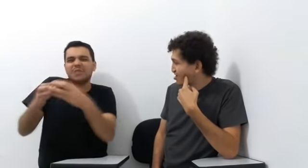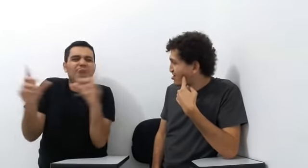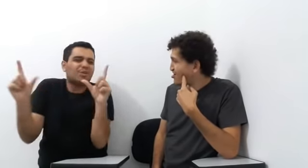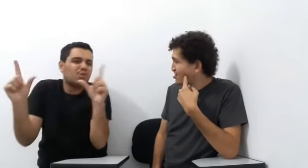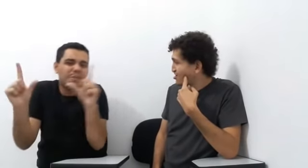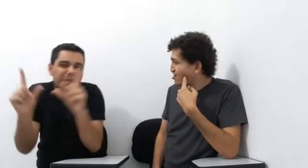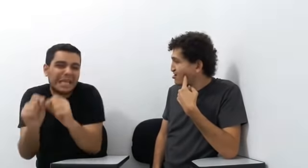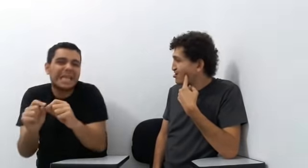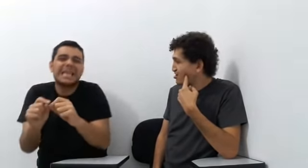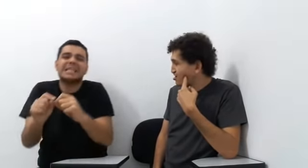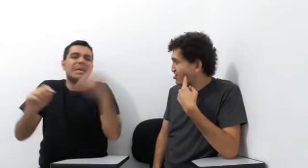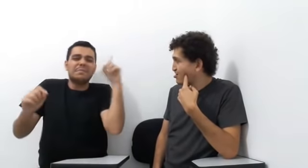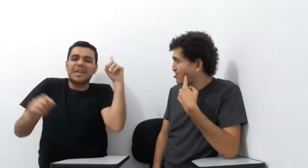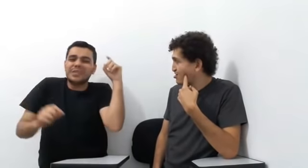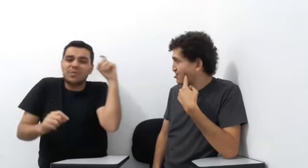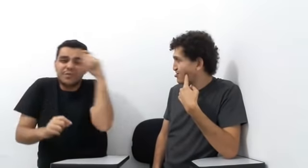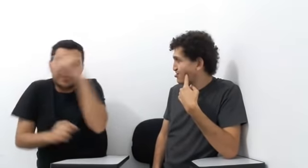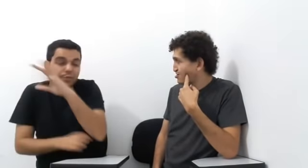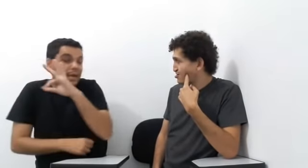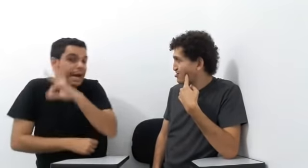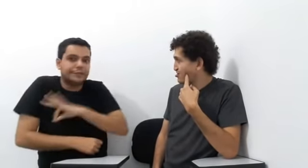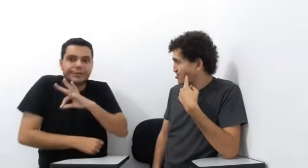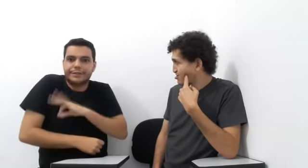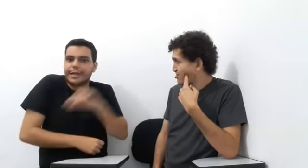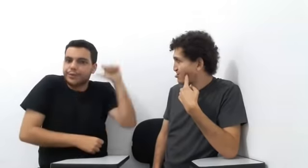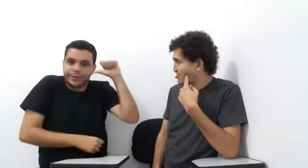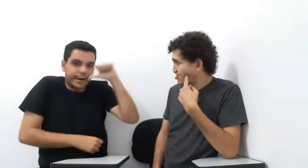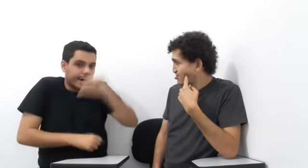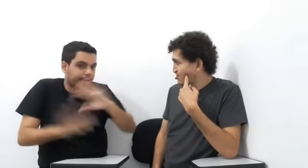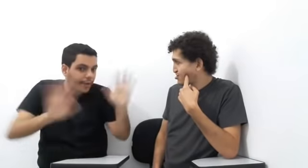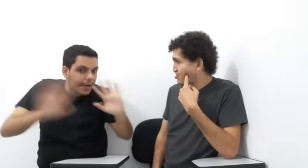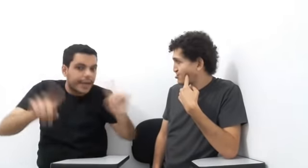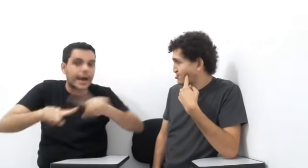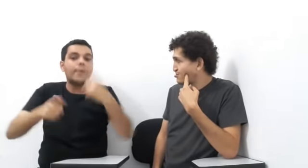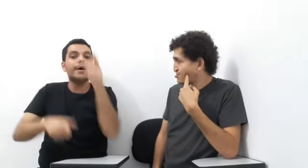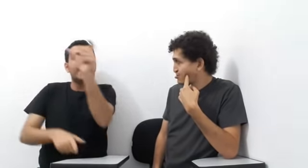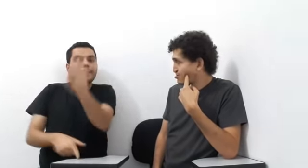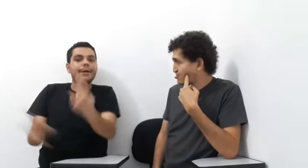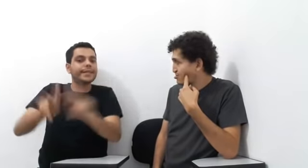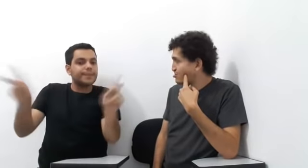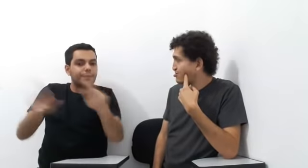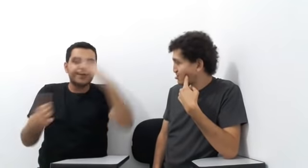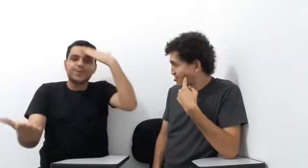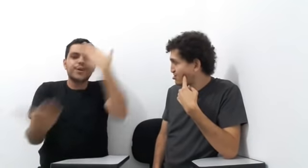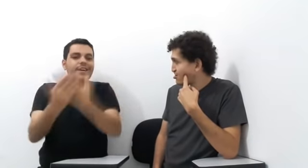com a turma pequena, mesmo com dificuldade, a gente sabe que o salário não é legal, mas essa professora,